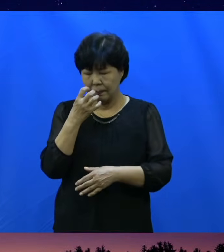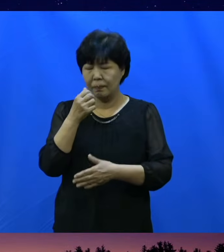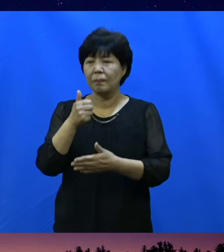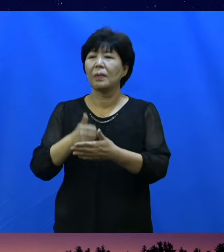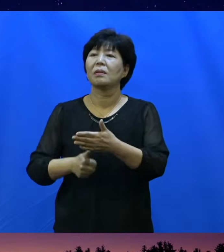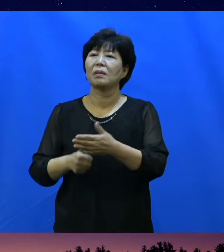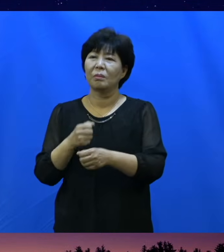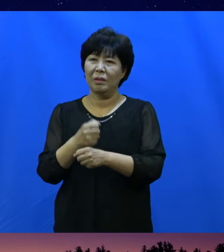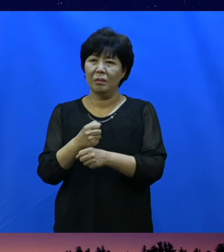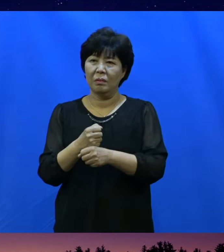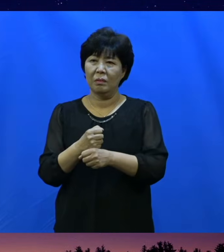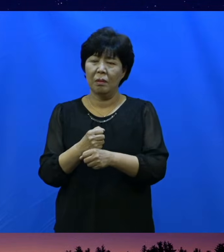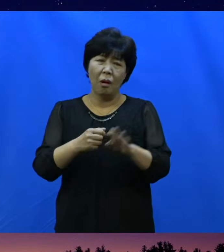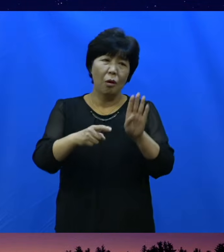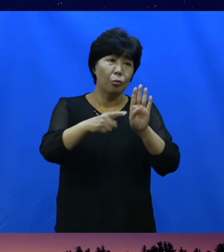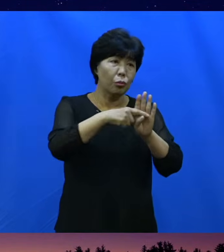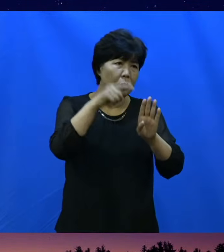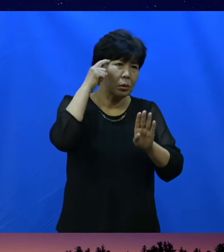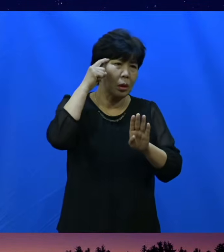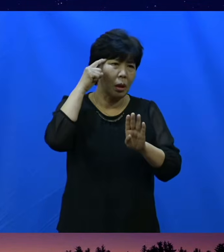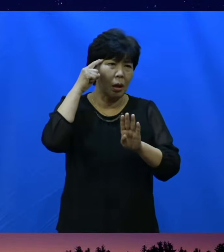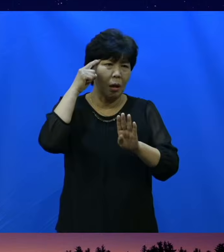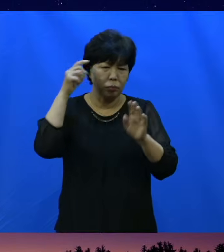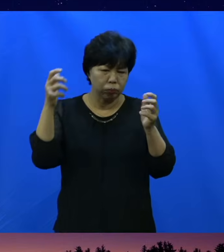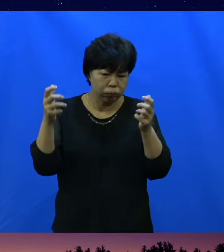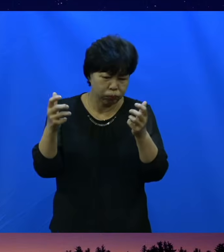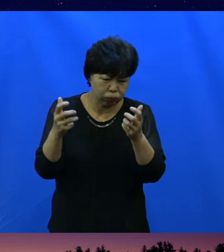부정적이고 어두운 마음이 갑자기 밀고 들어오는 거예요.